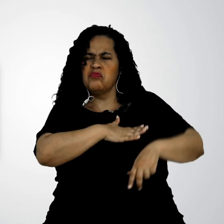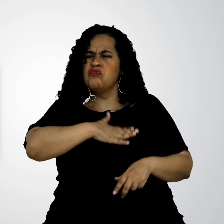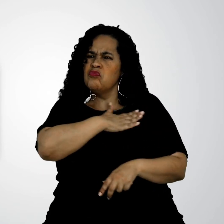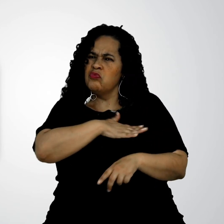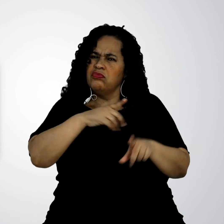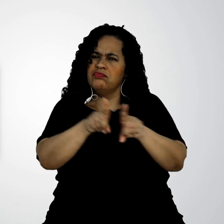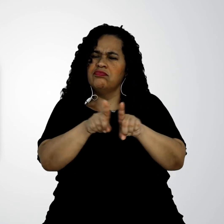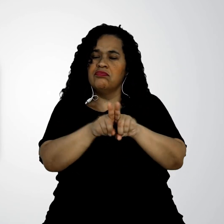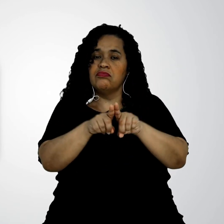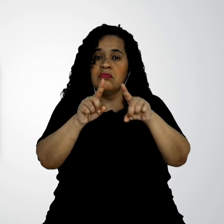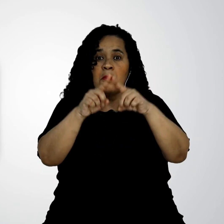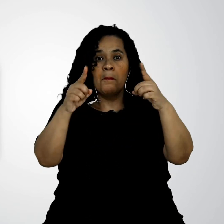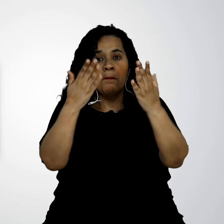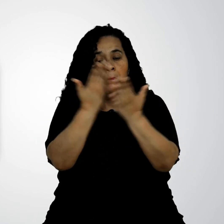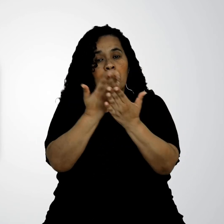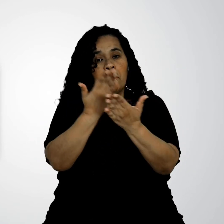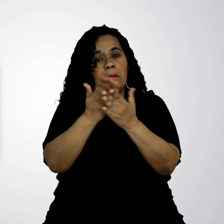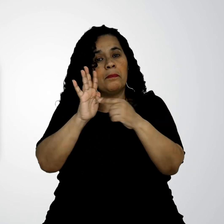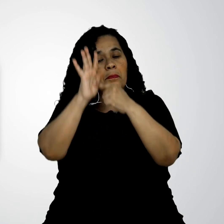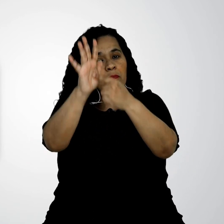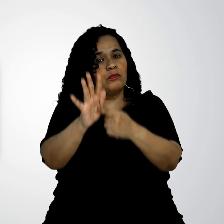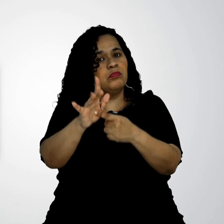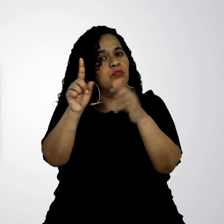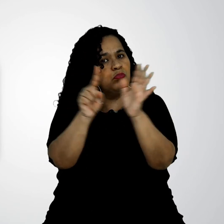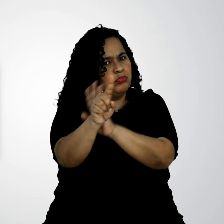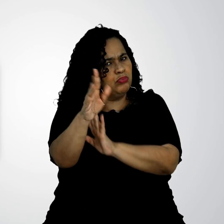ela coloca a seguinte questão, né?